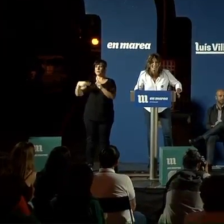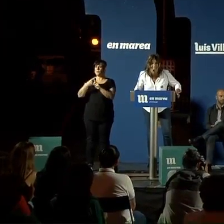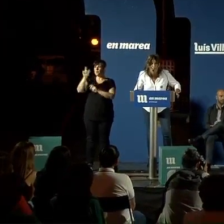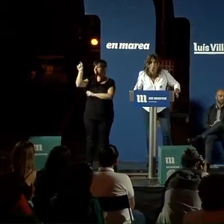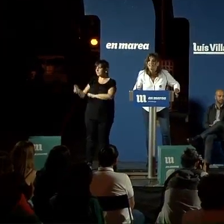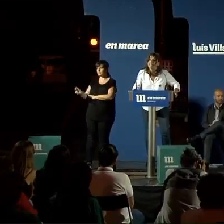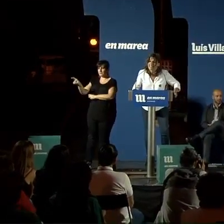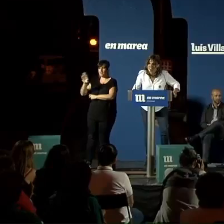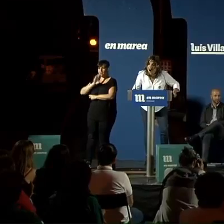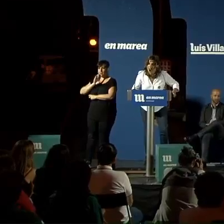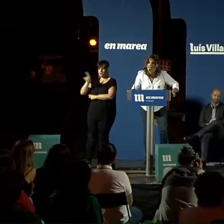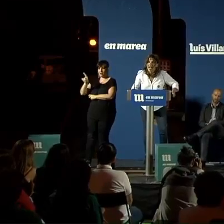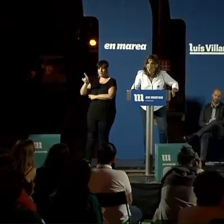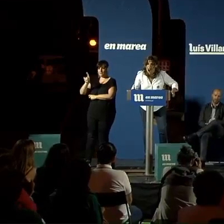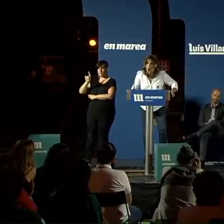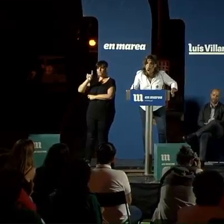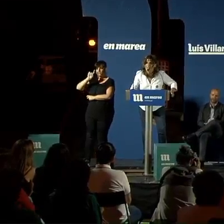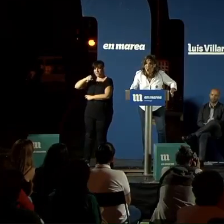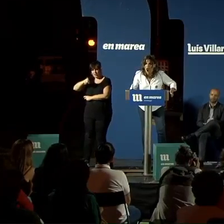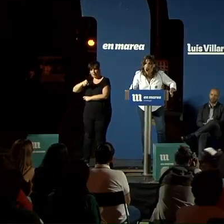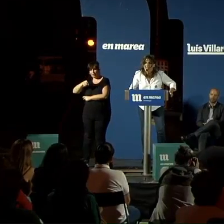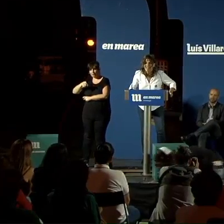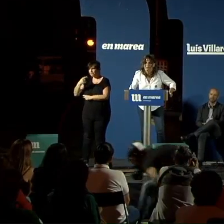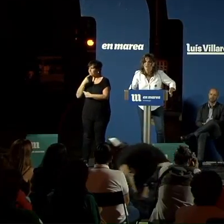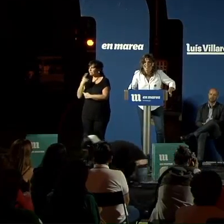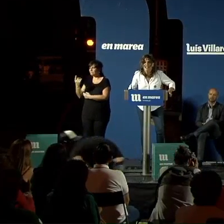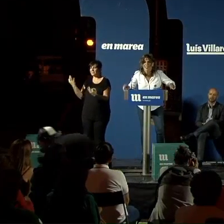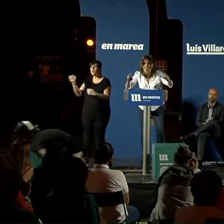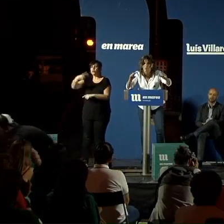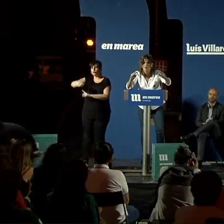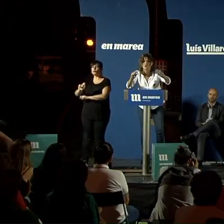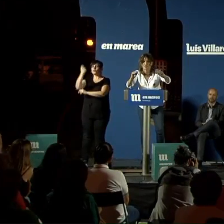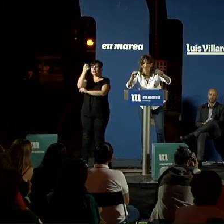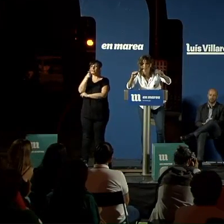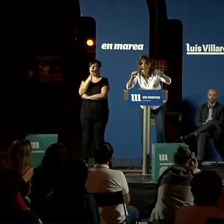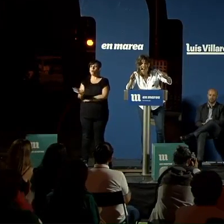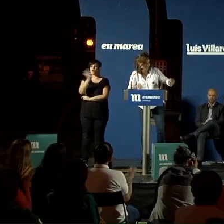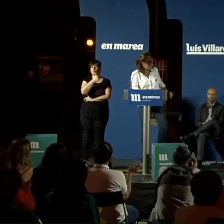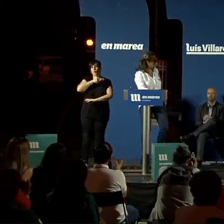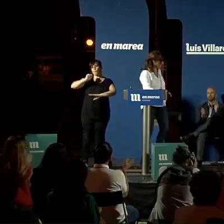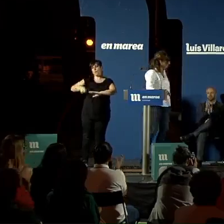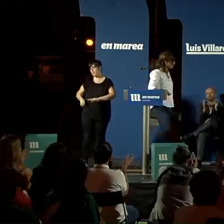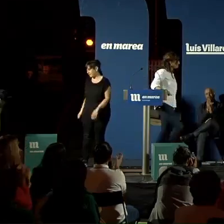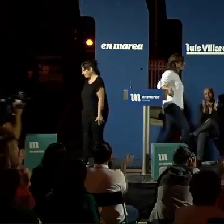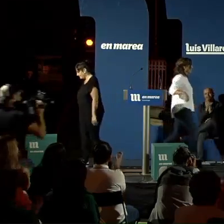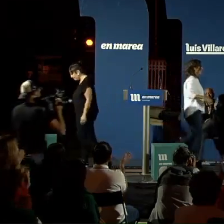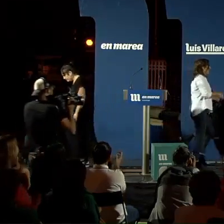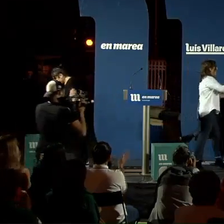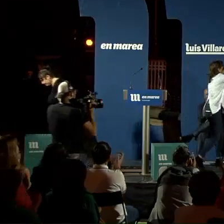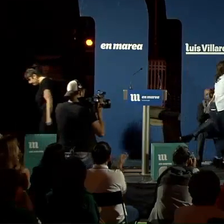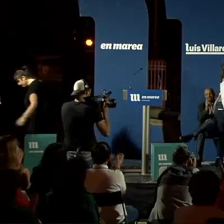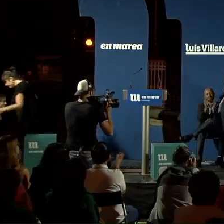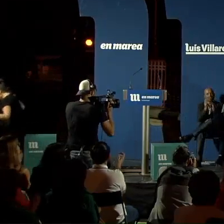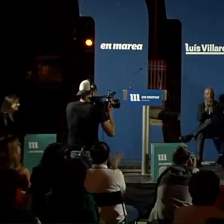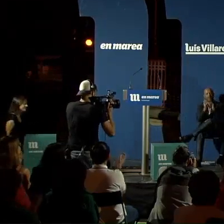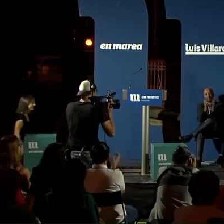ese vasalo que se chama Alberto Núñez Feijóo que imos gañar. Deixo vos con Xosé Manuel Beiras.